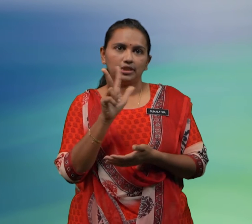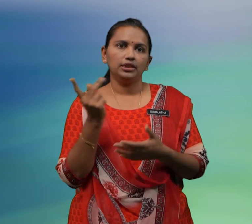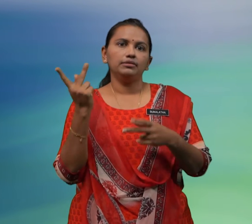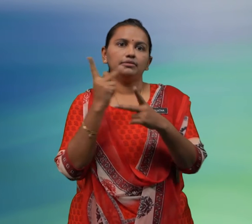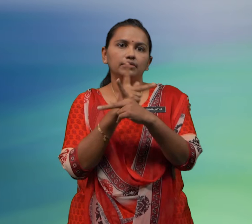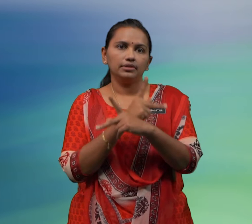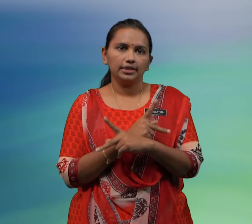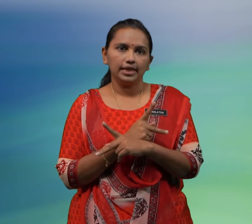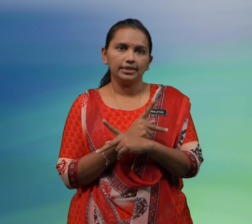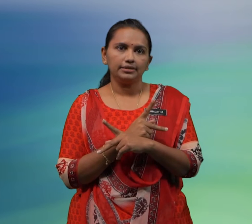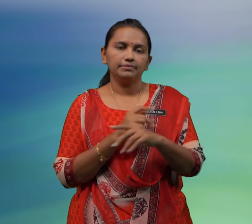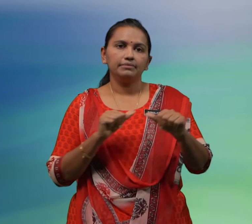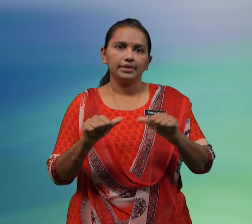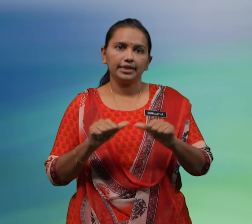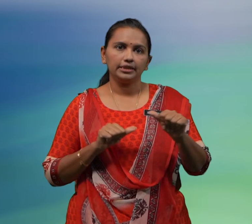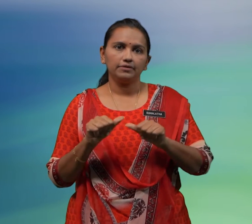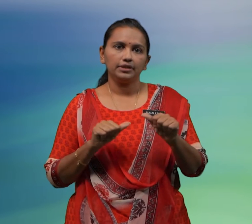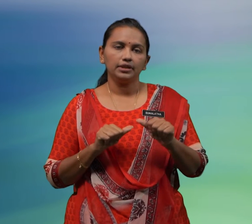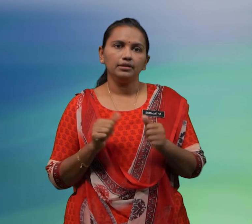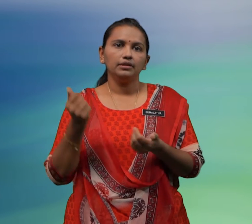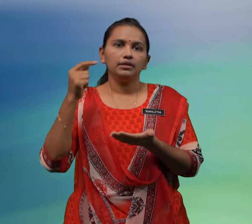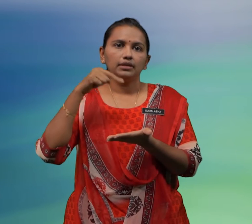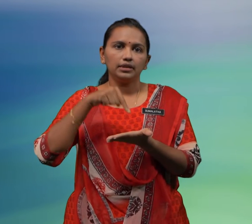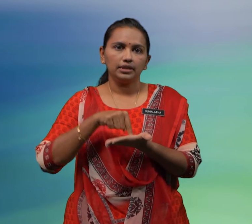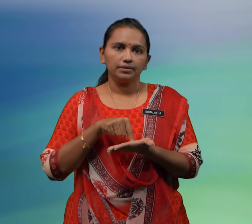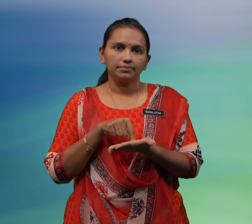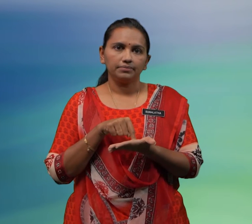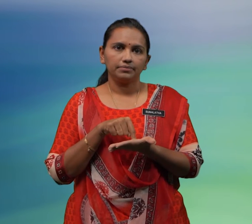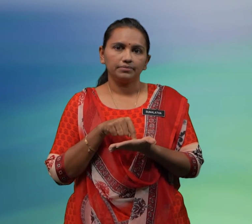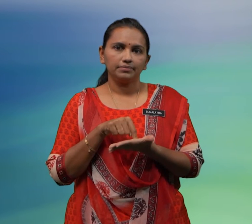3 kali aktiviti ini.